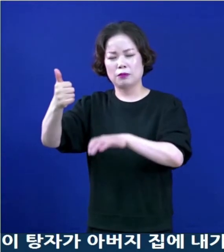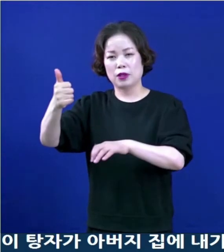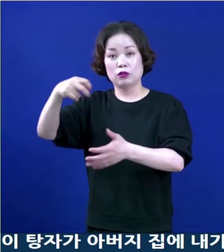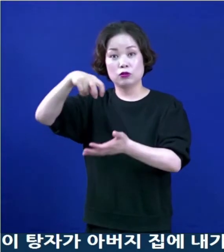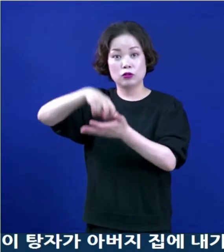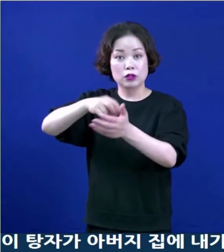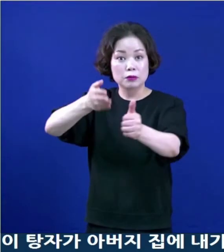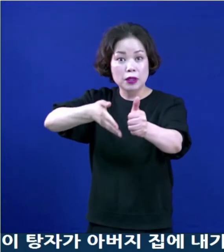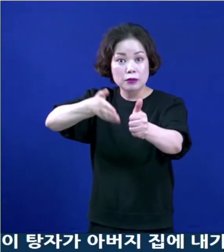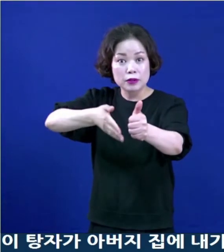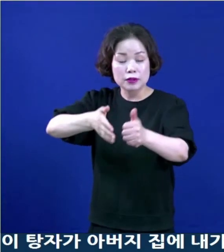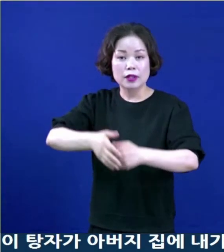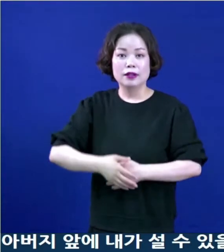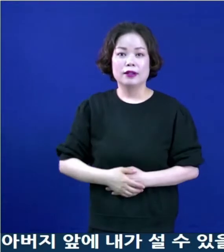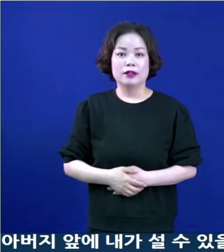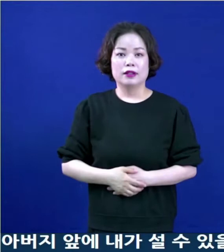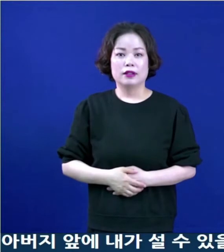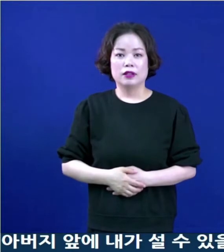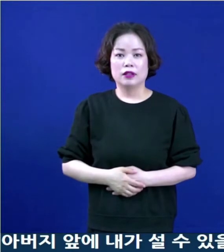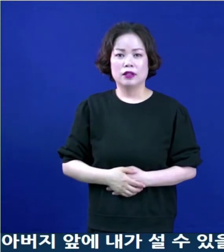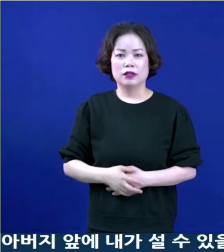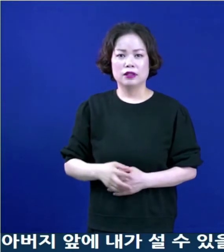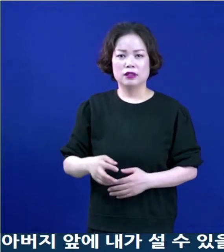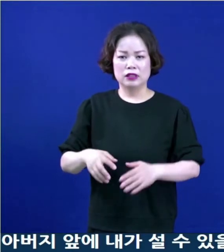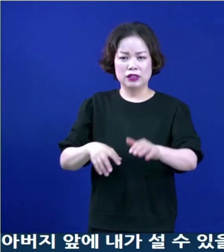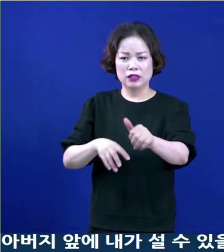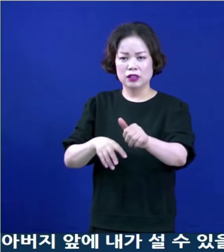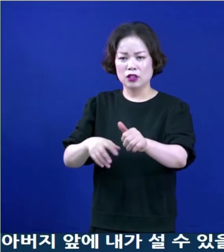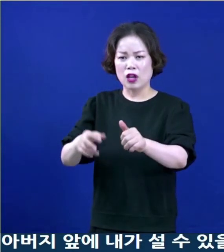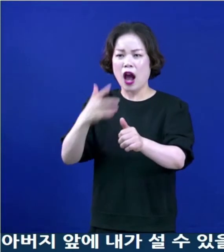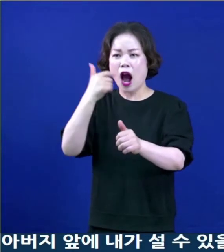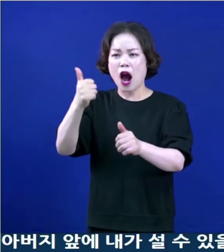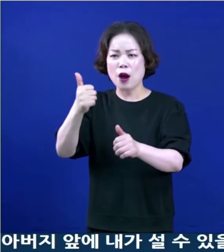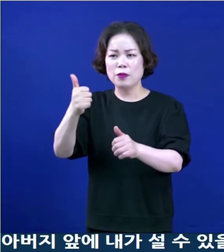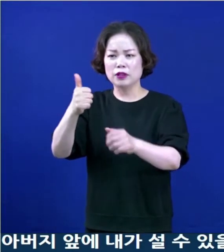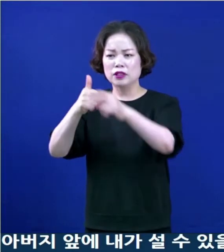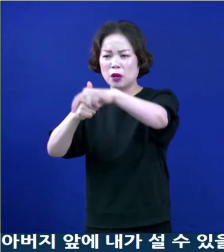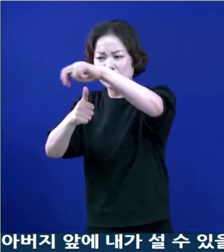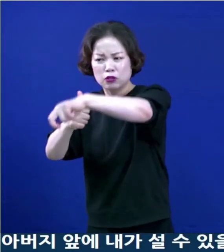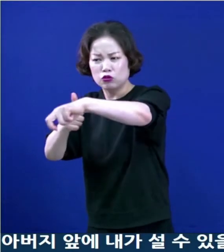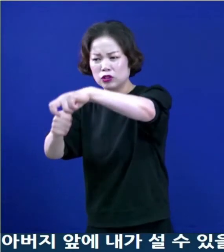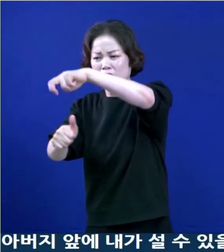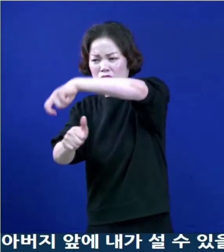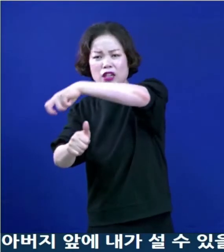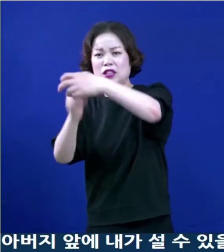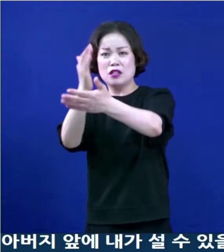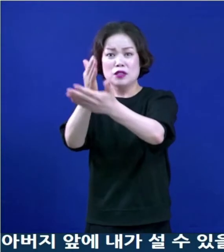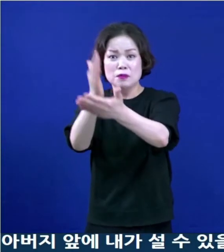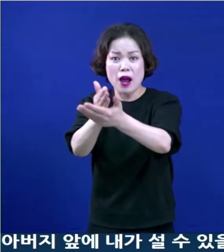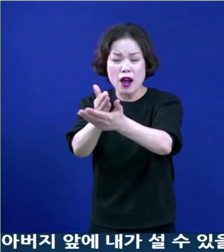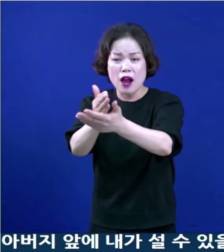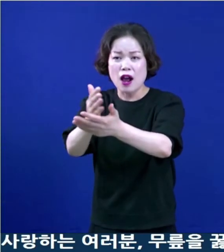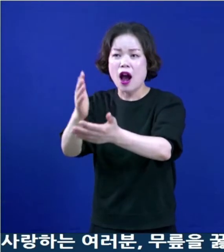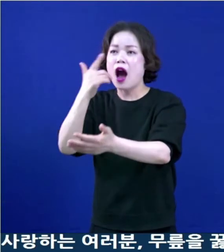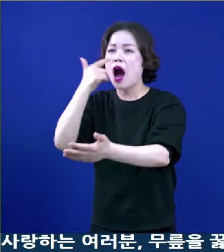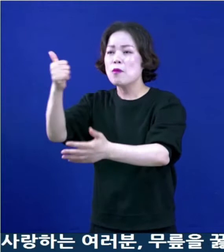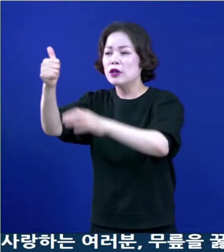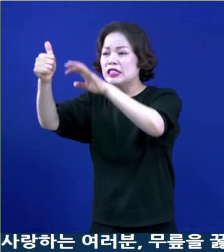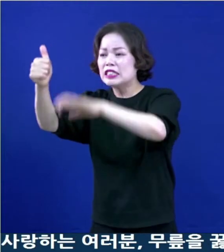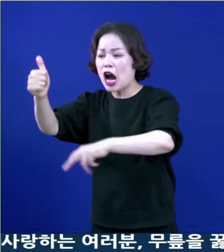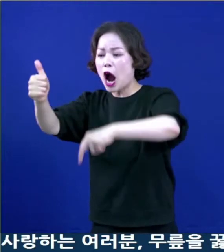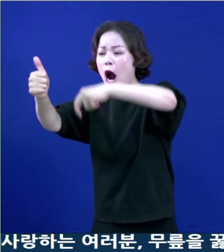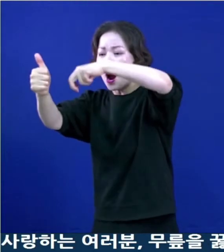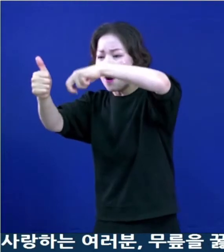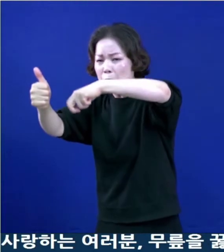바랍니다. 뒤에서 꿇지 마시기 바랍니다. 옆에서 꿇지 마시기 바랍니다. 그 앞에서 꿇으시기 바랍니다.